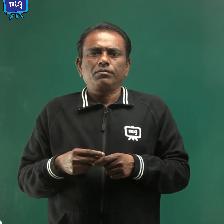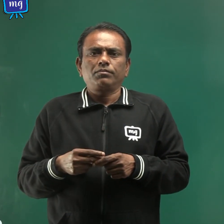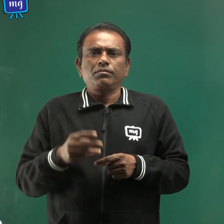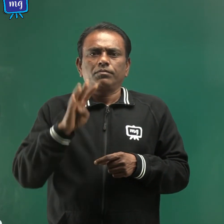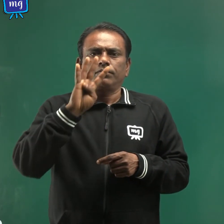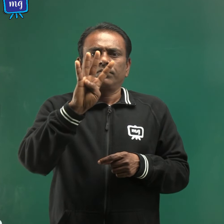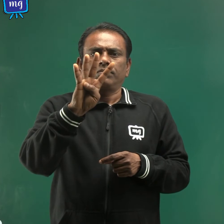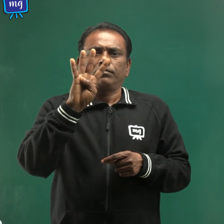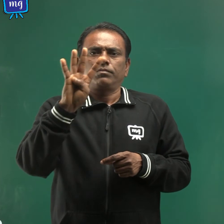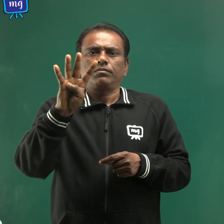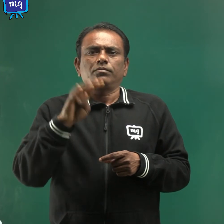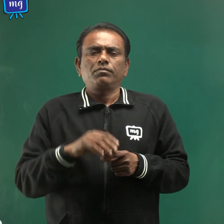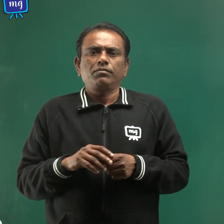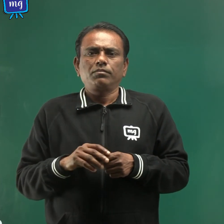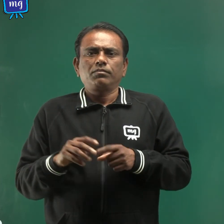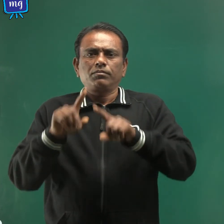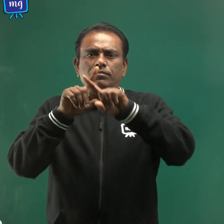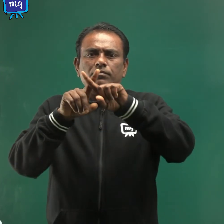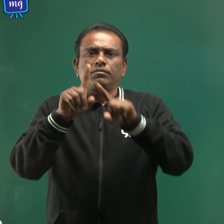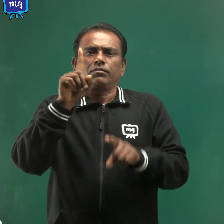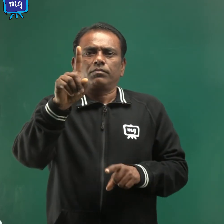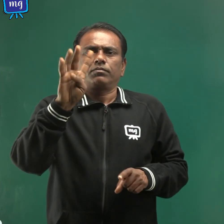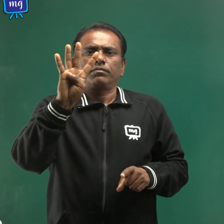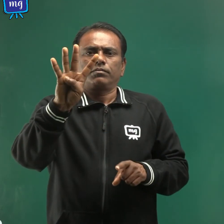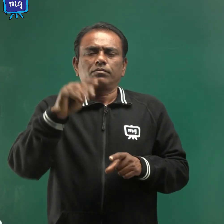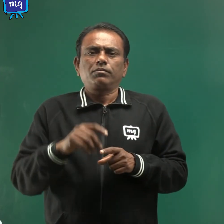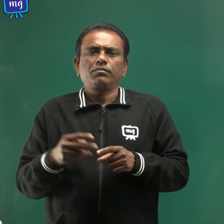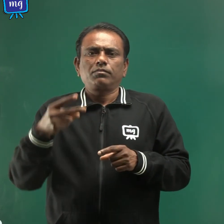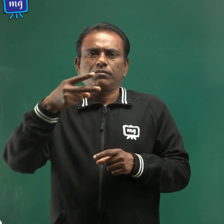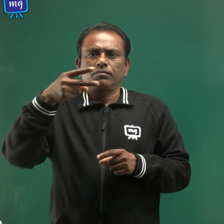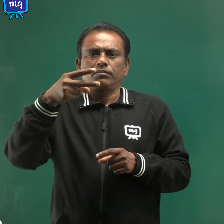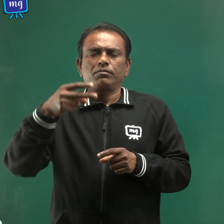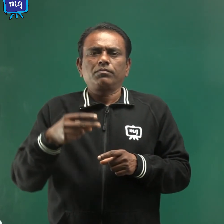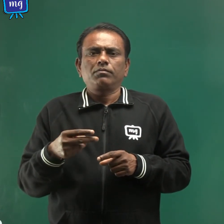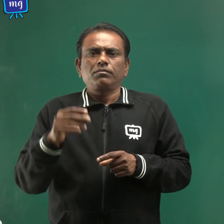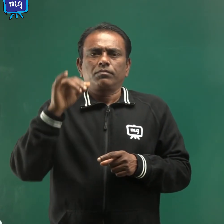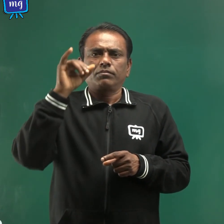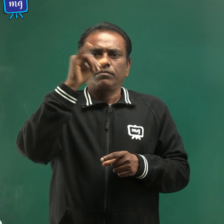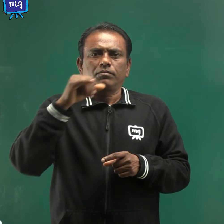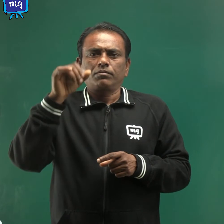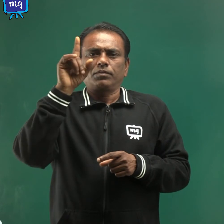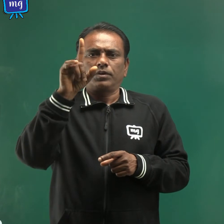144 बड़ावदा अ के बराबर 616